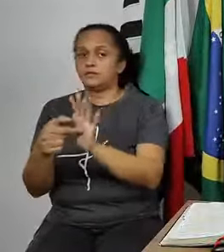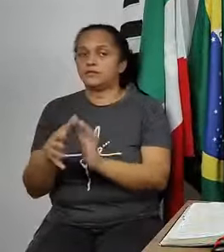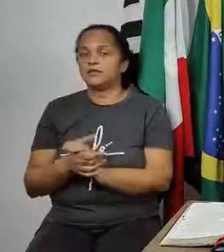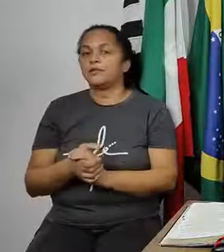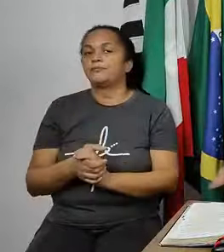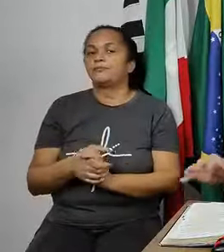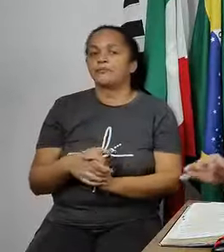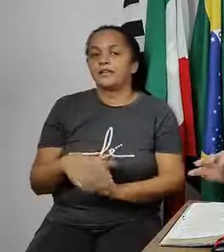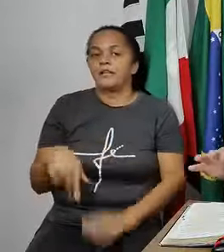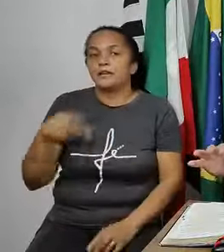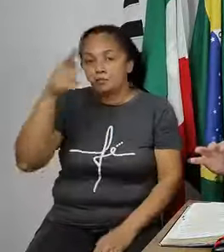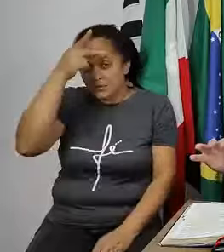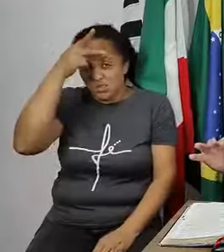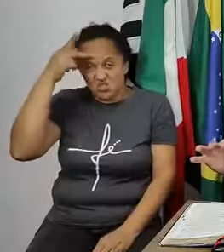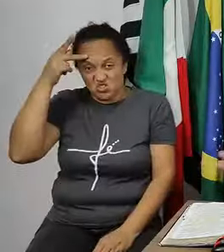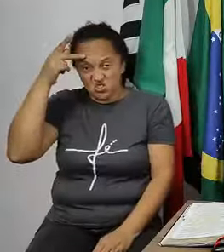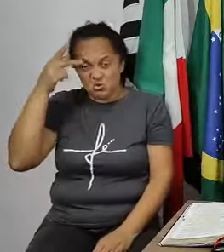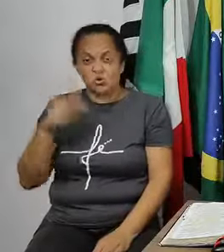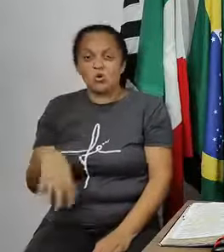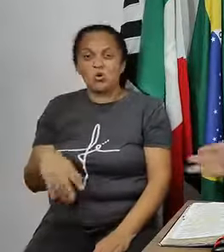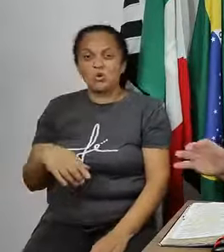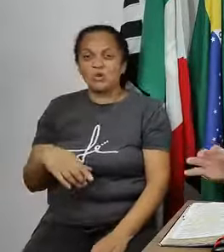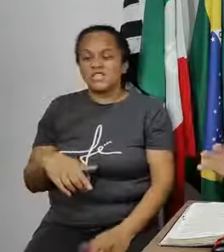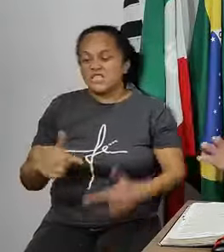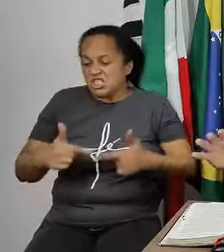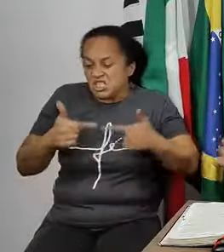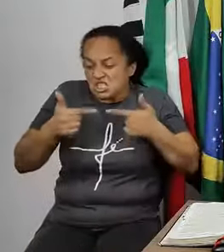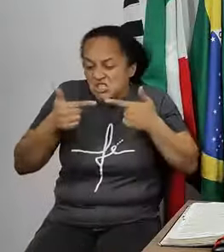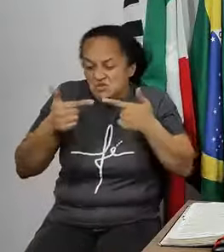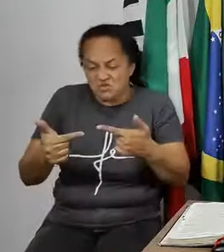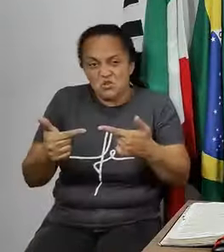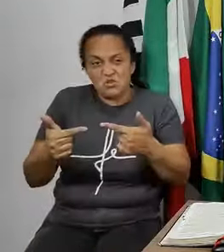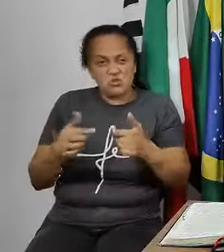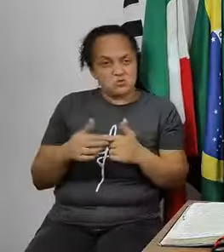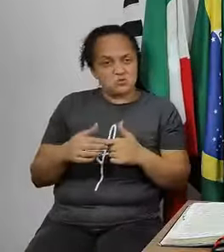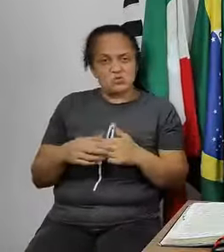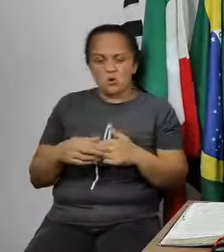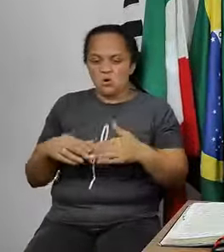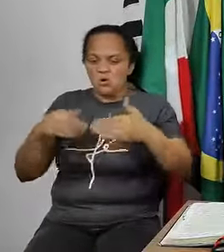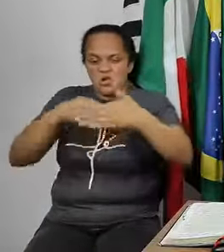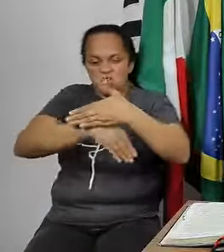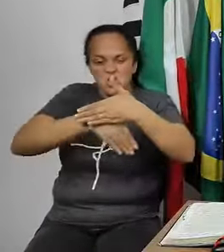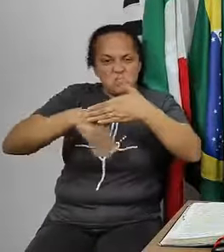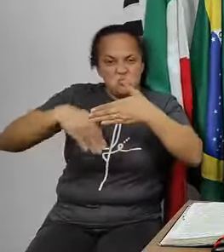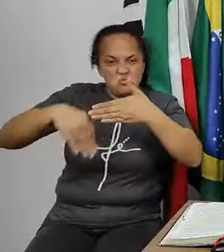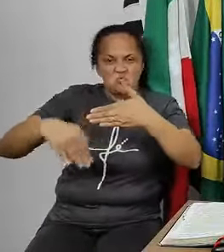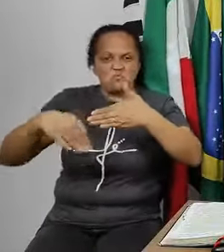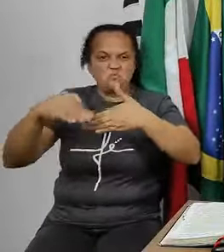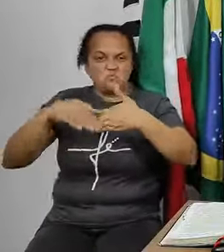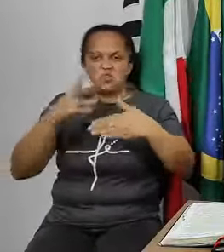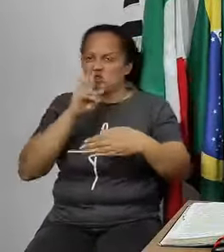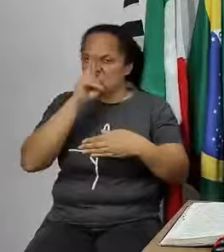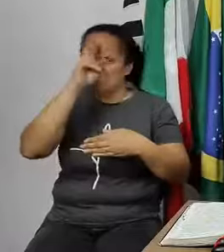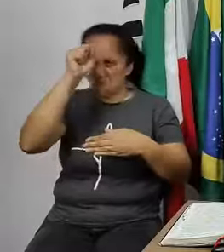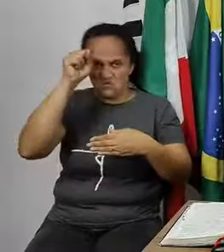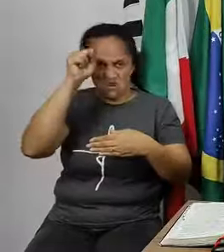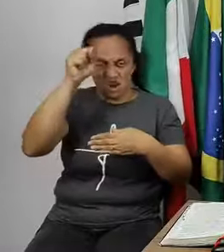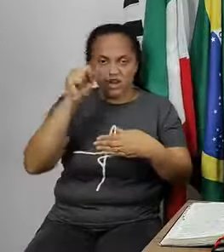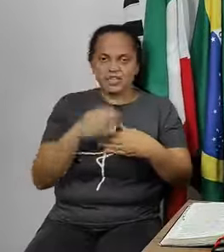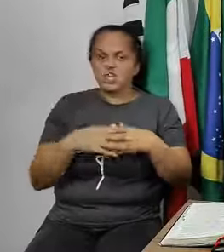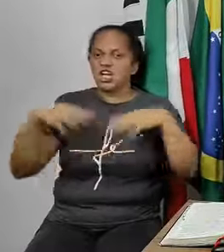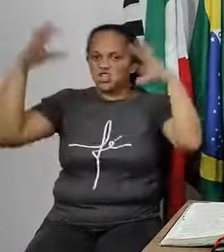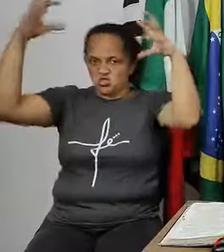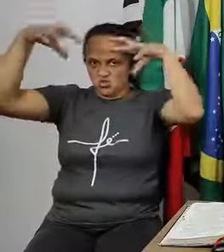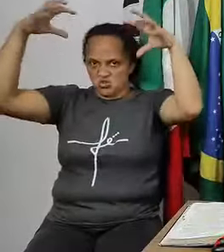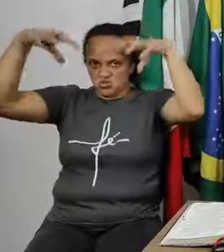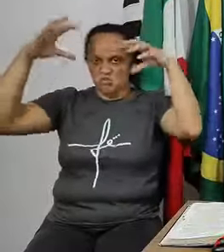ela não foi derrubada, ela se sustentou diante da